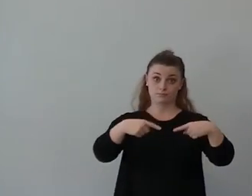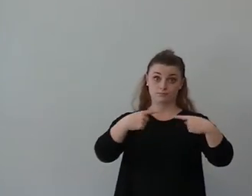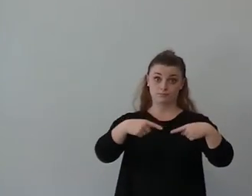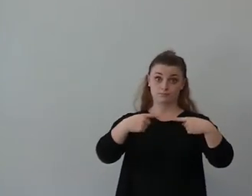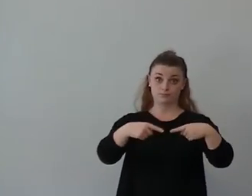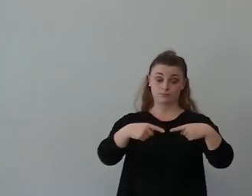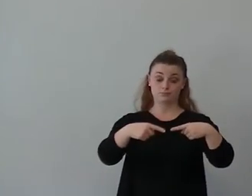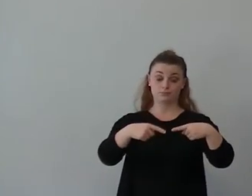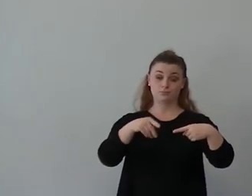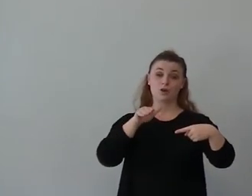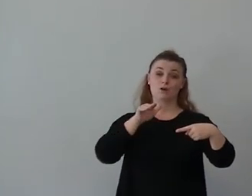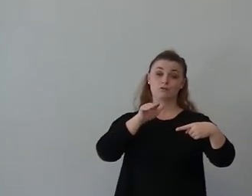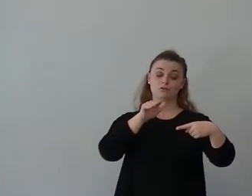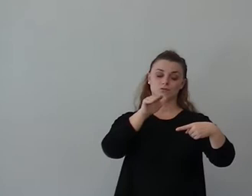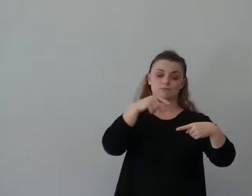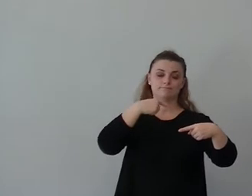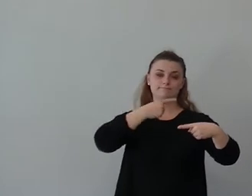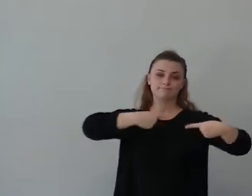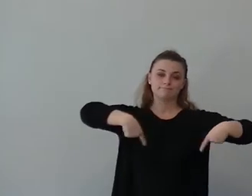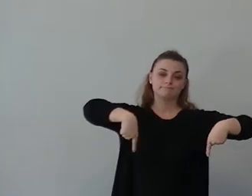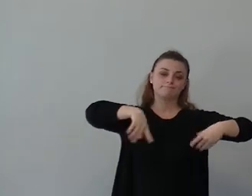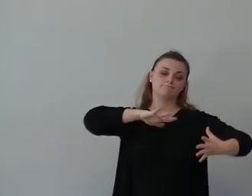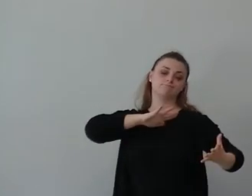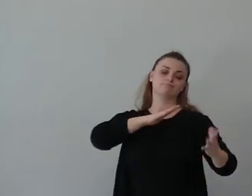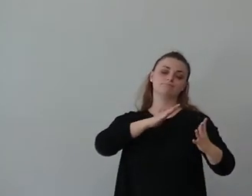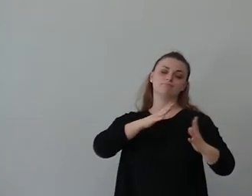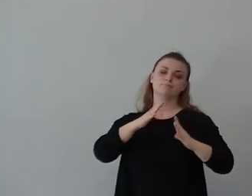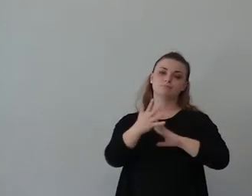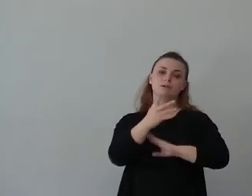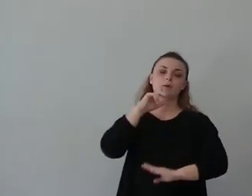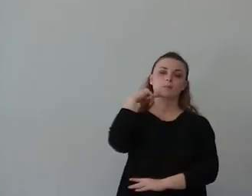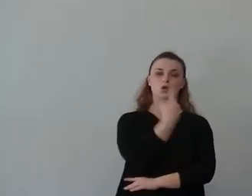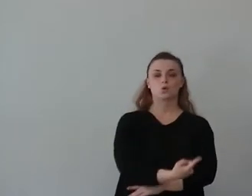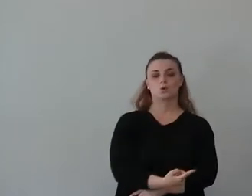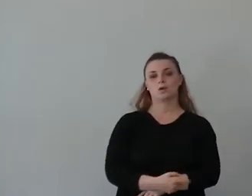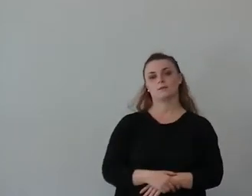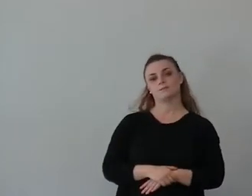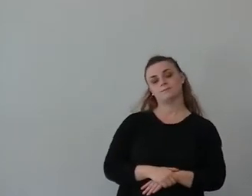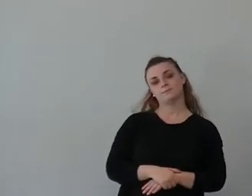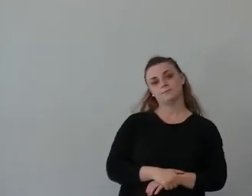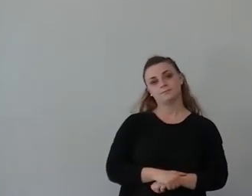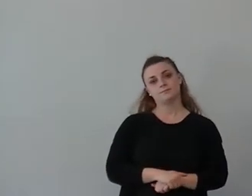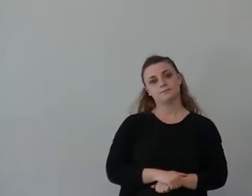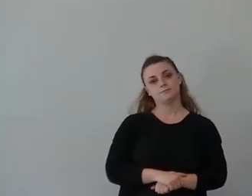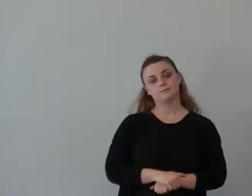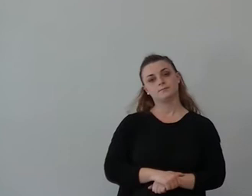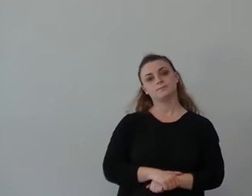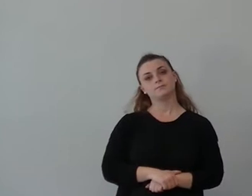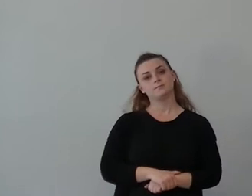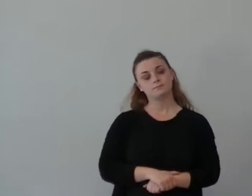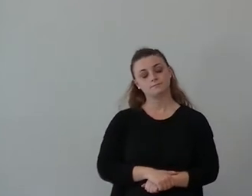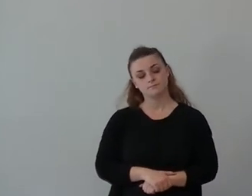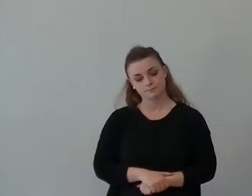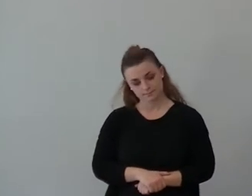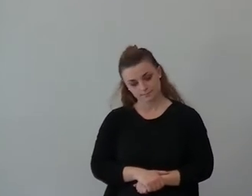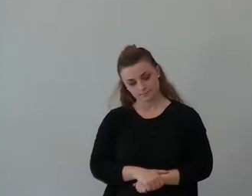diventare persone migliori. The great thing about God is when you do something He commands, you are blessed. La cosa